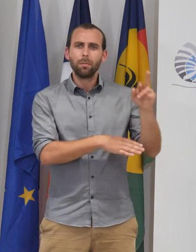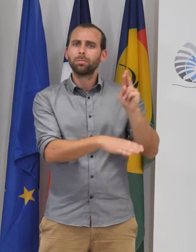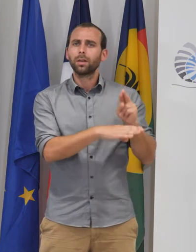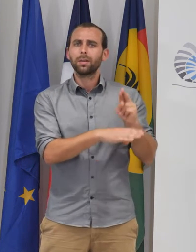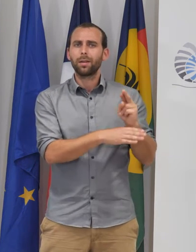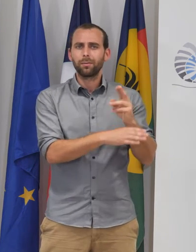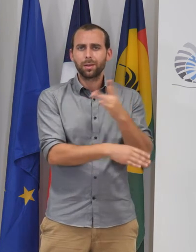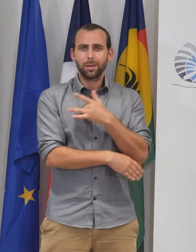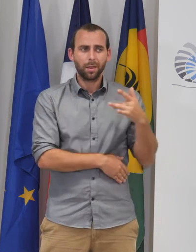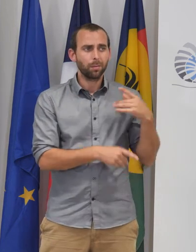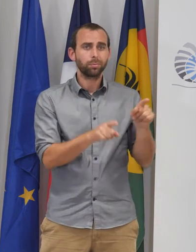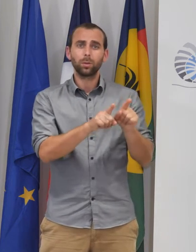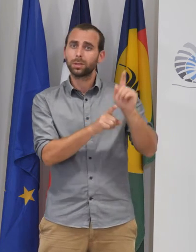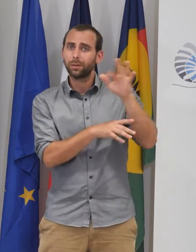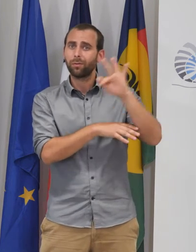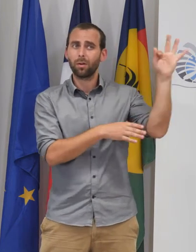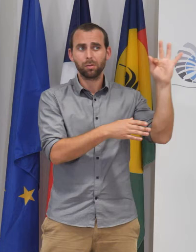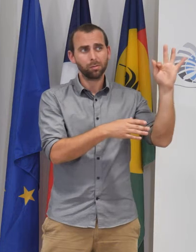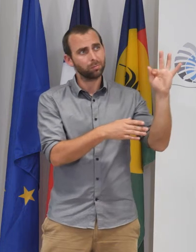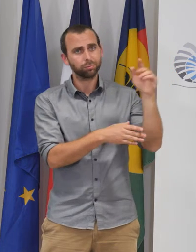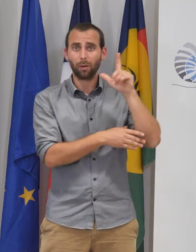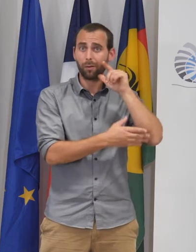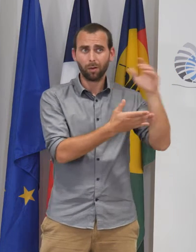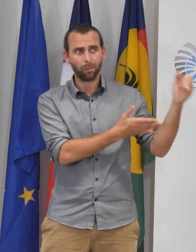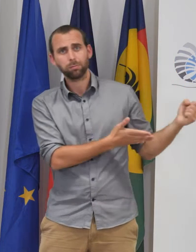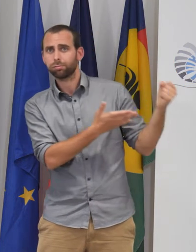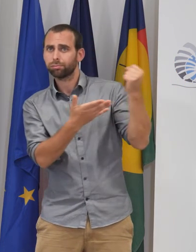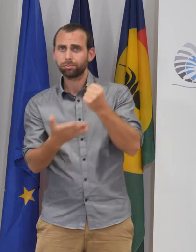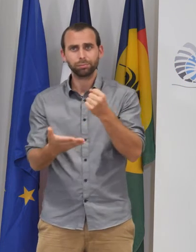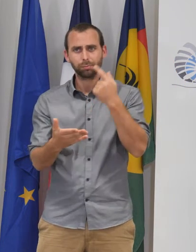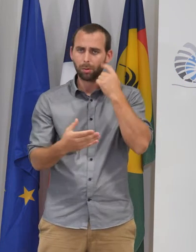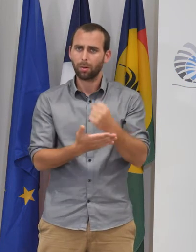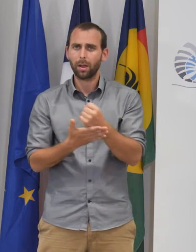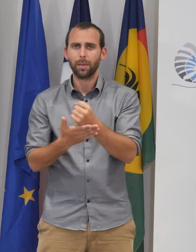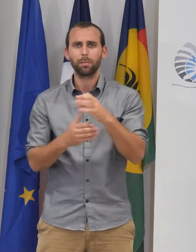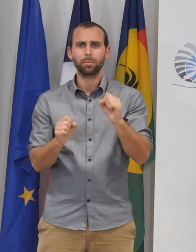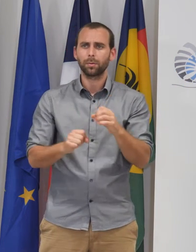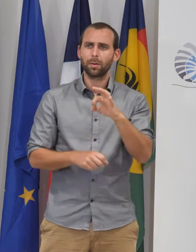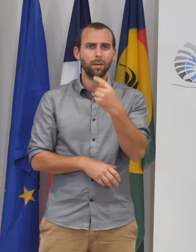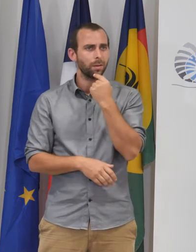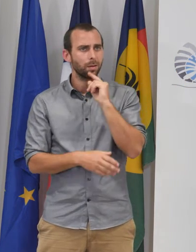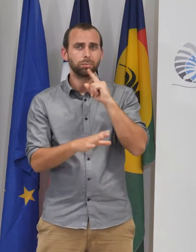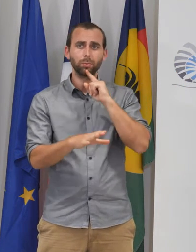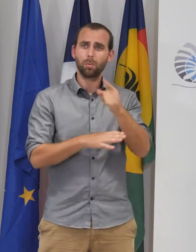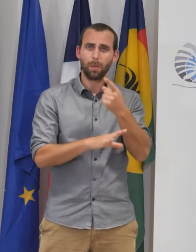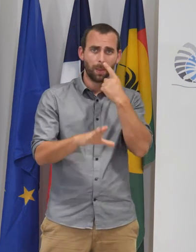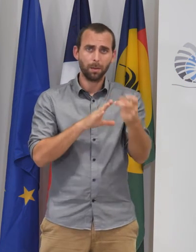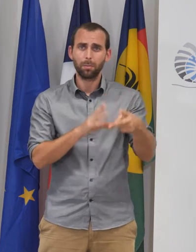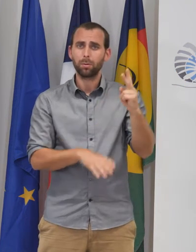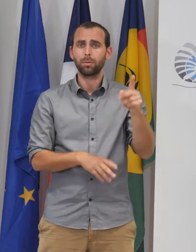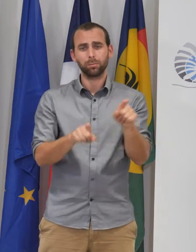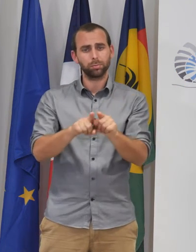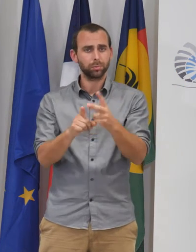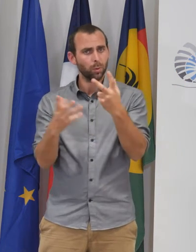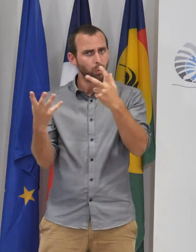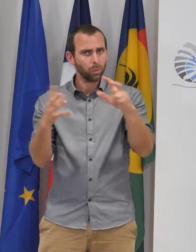métropole. Est-ce qu'on peut utiliser ces renforts pour étendre le nombre de tests et commander davantage de tests pour augmenter la capacité de plus de 800